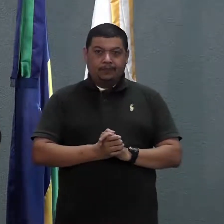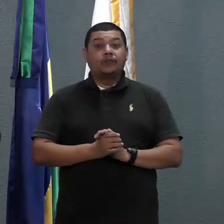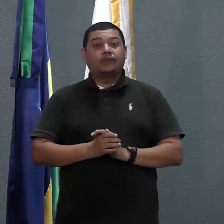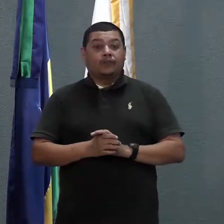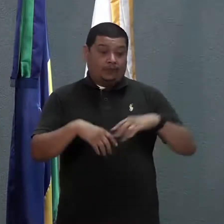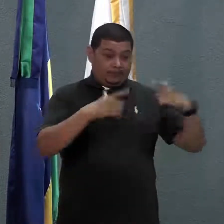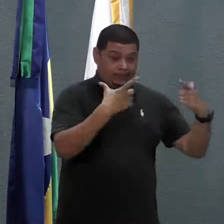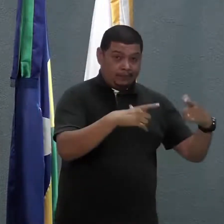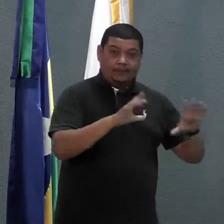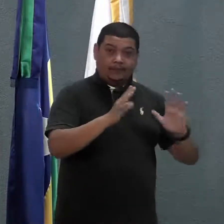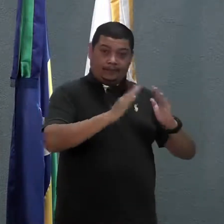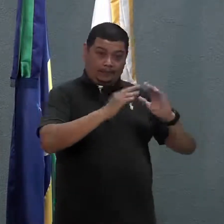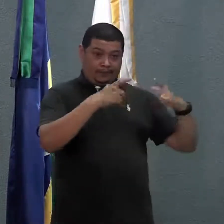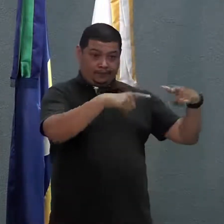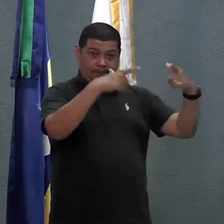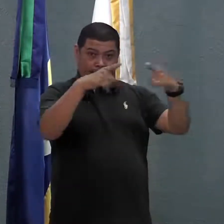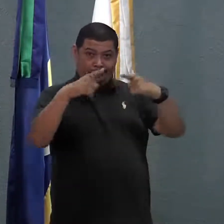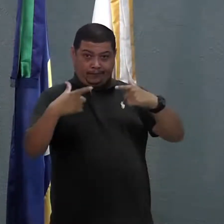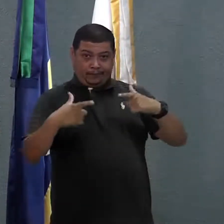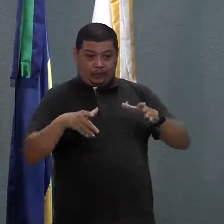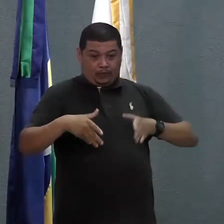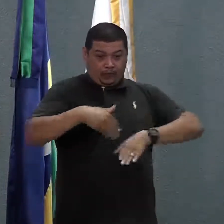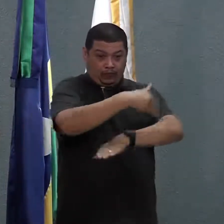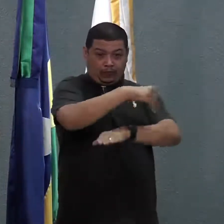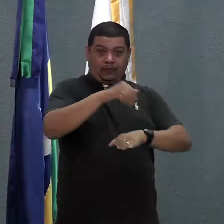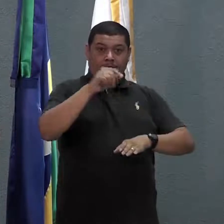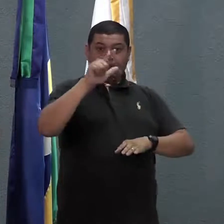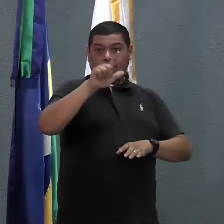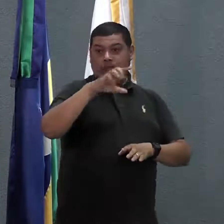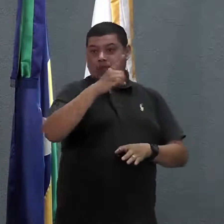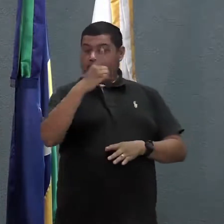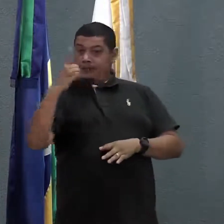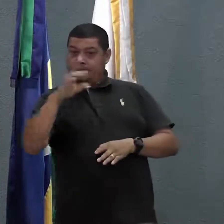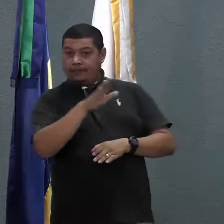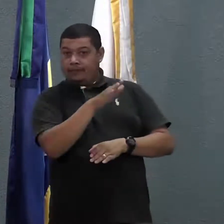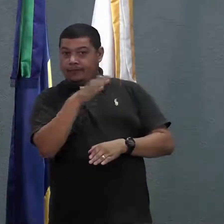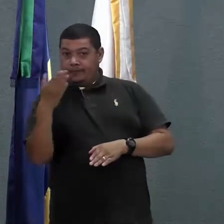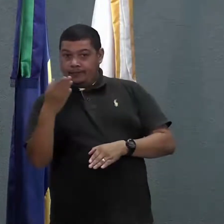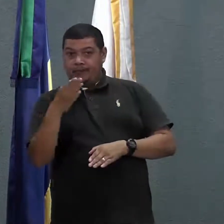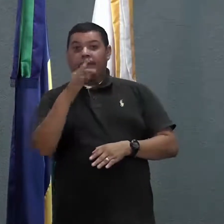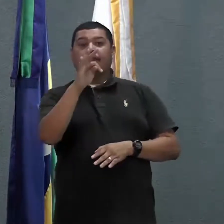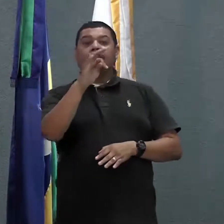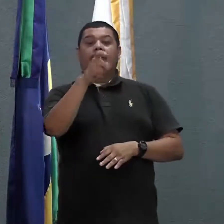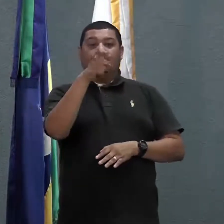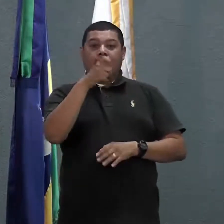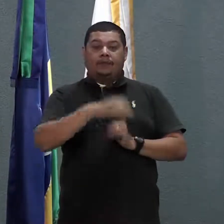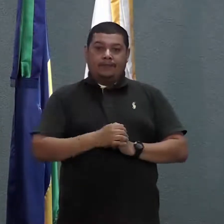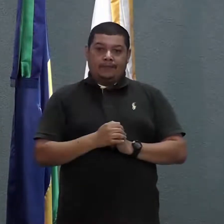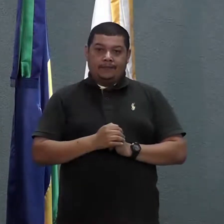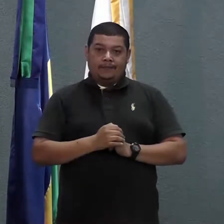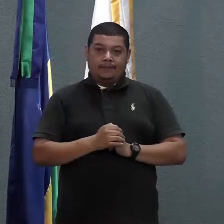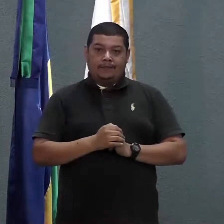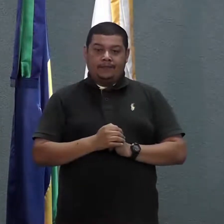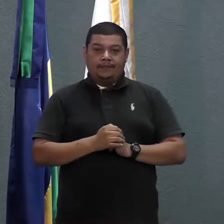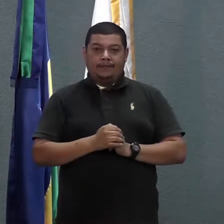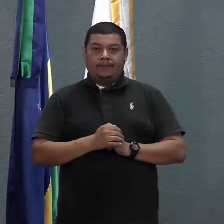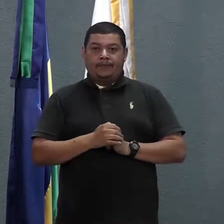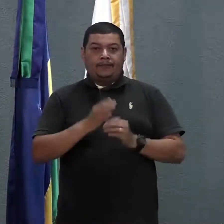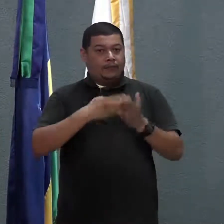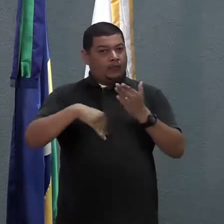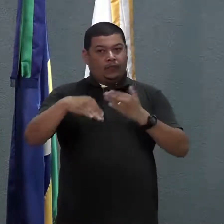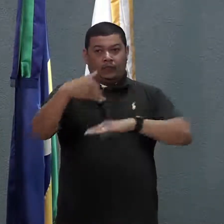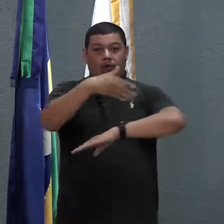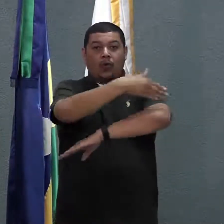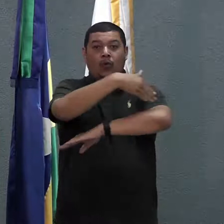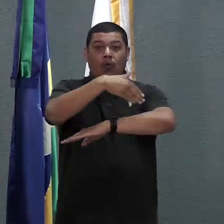loteamentos que foram feitos do lado direito, sentido entrando para o Teixeirão, do lado direito, todas as ruas